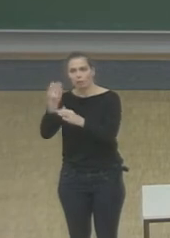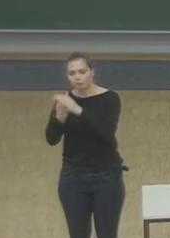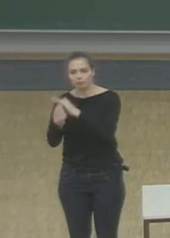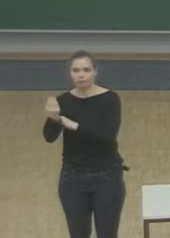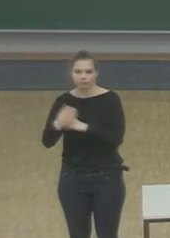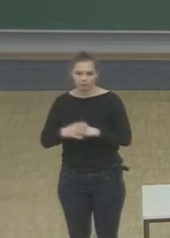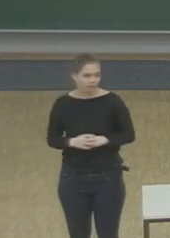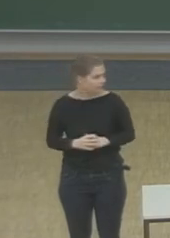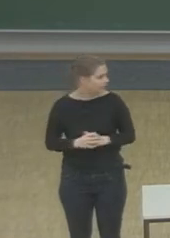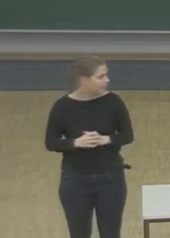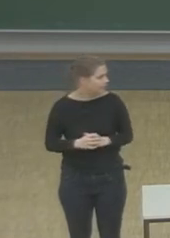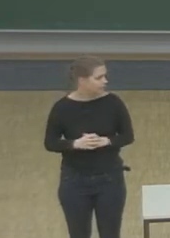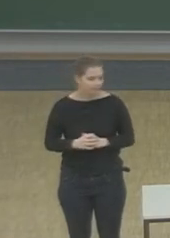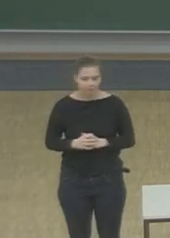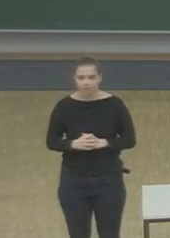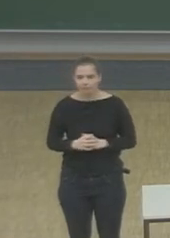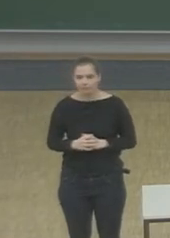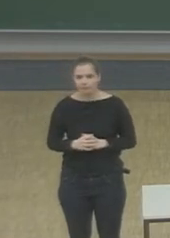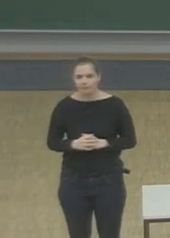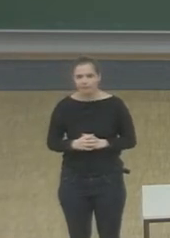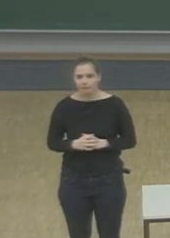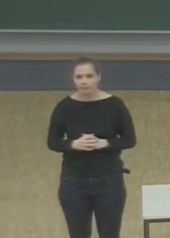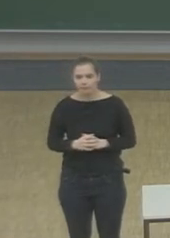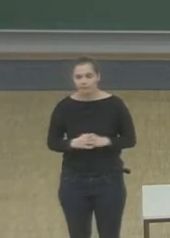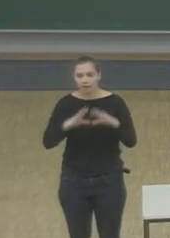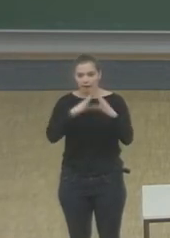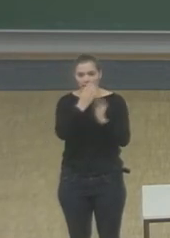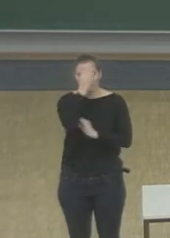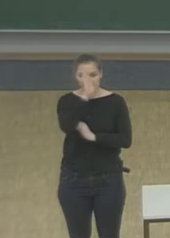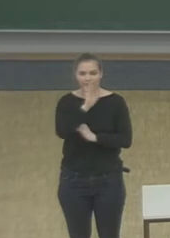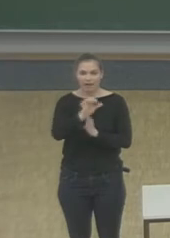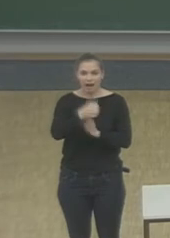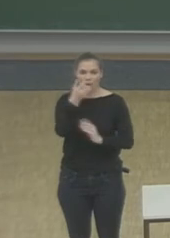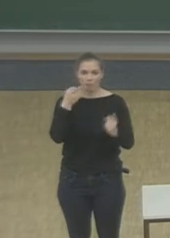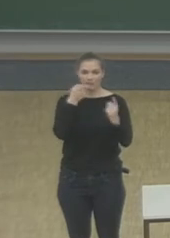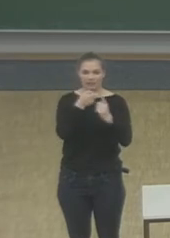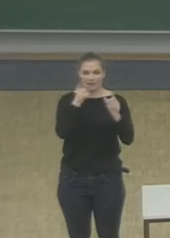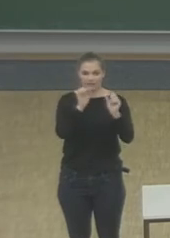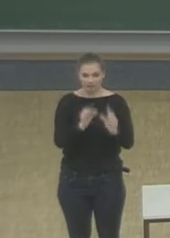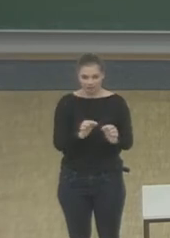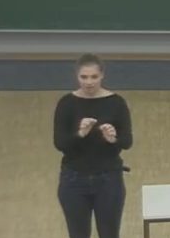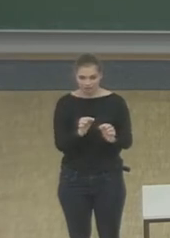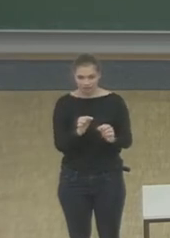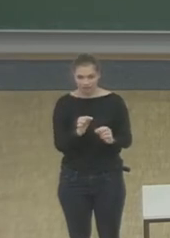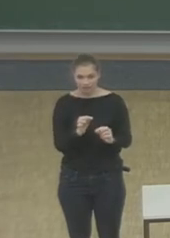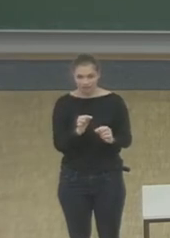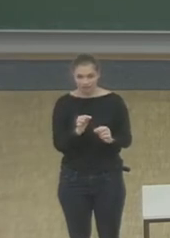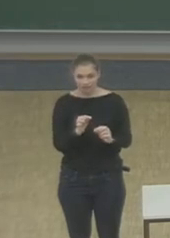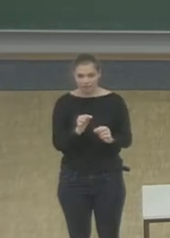fehlt. Ein Hauptzweck von Allgemeinbildung sei daher gerade, Berufsausbildung